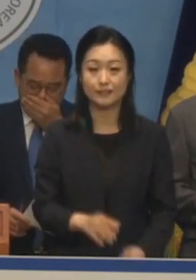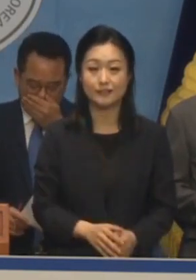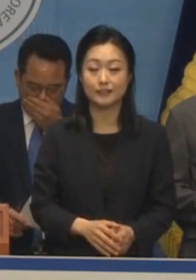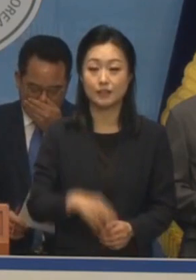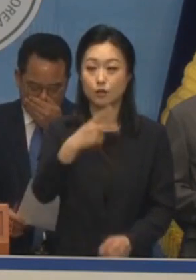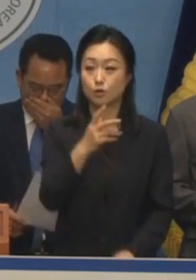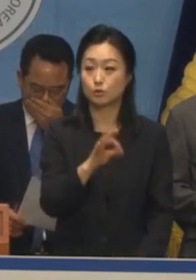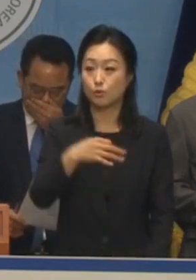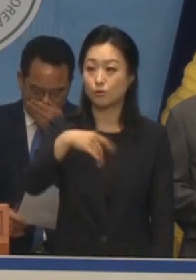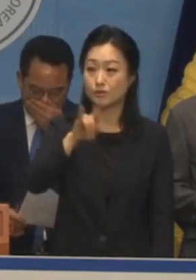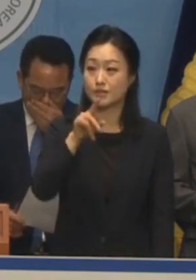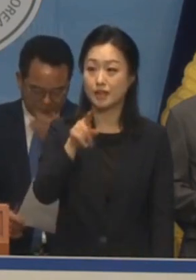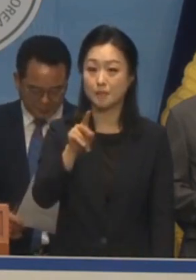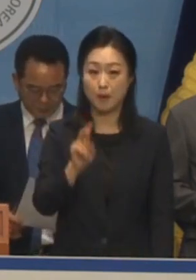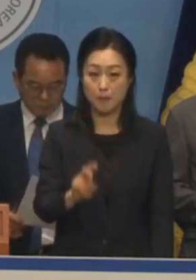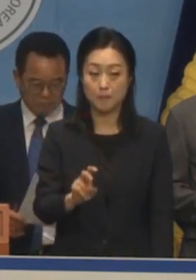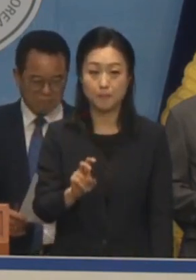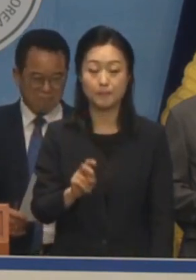송재몽 의원님,